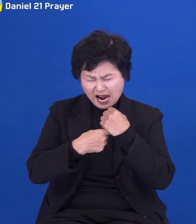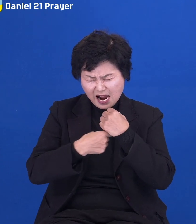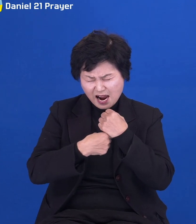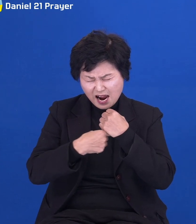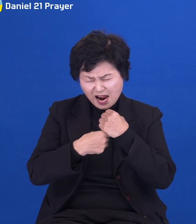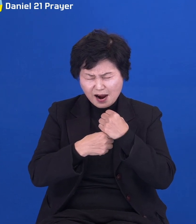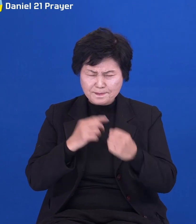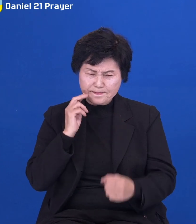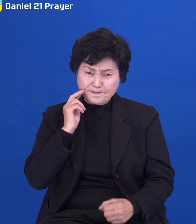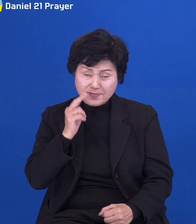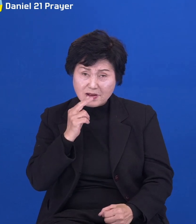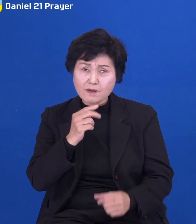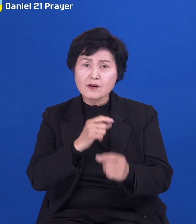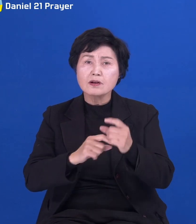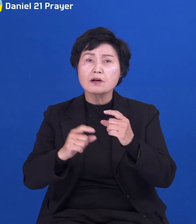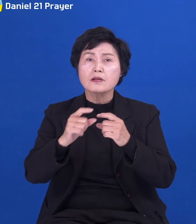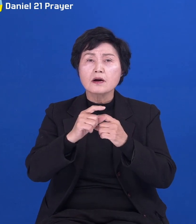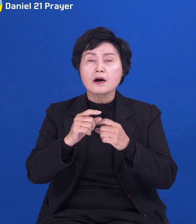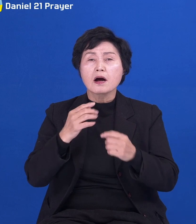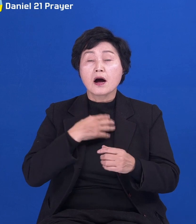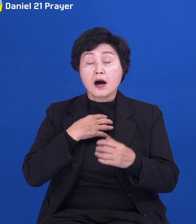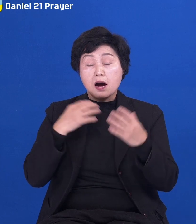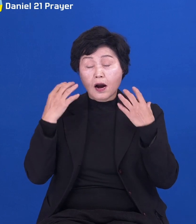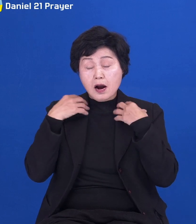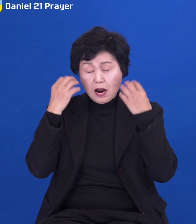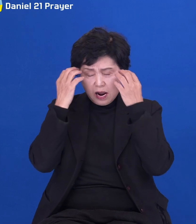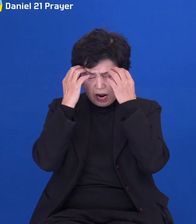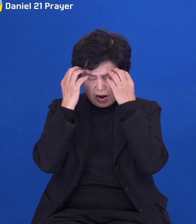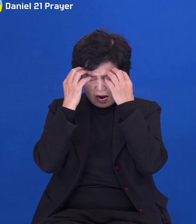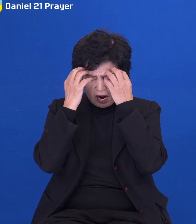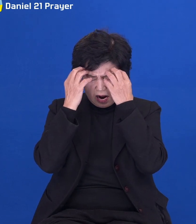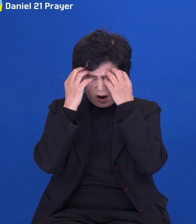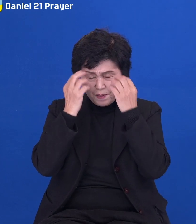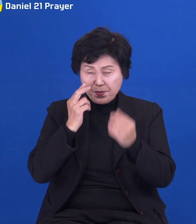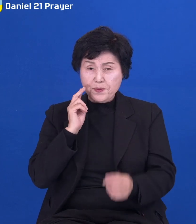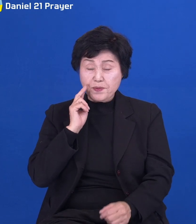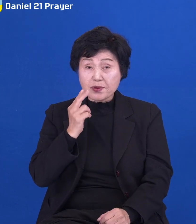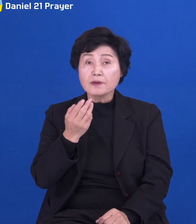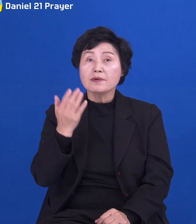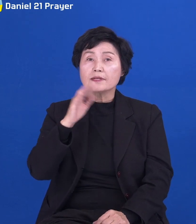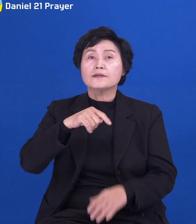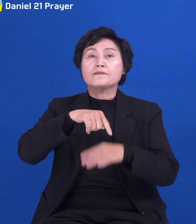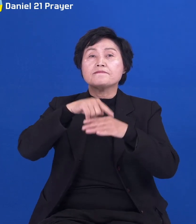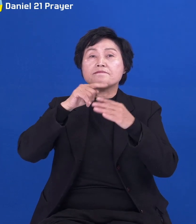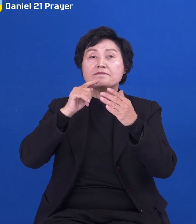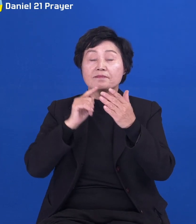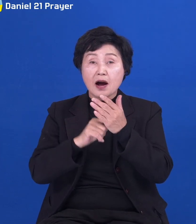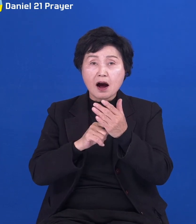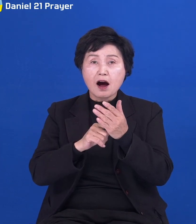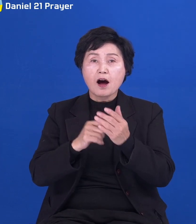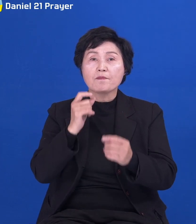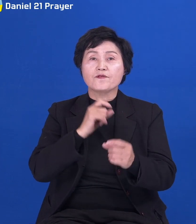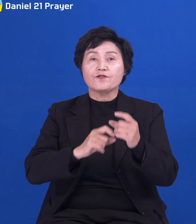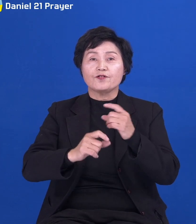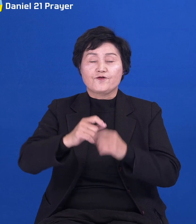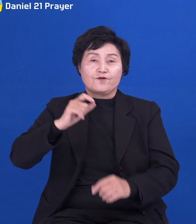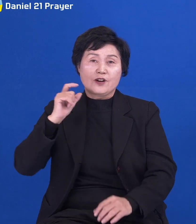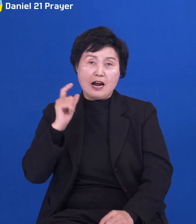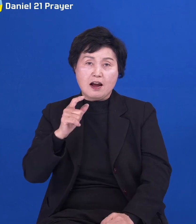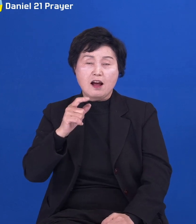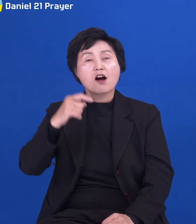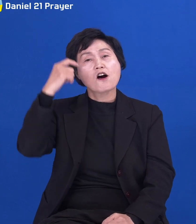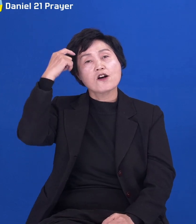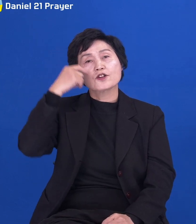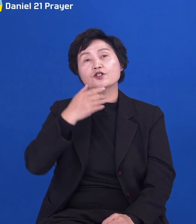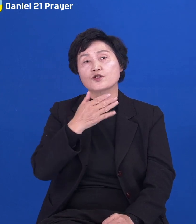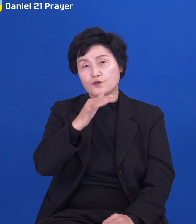가할수록 물론 내 육체는 고통이 따라왔지만 그럼에도 불구하고 나의 마음은 더욱 강건의 감을 느낄 수가 있었고 주님이 나와